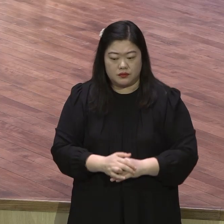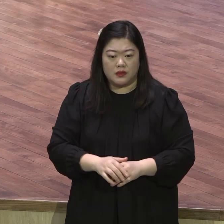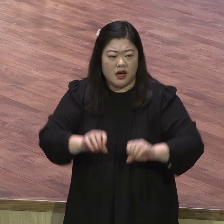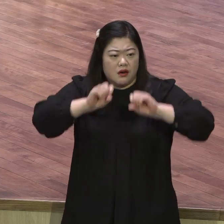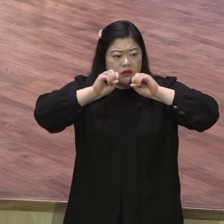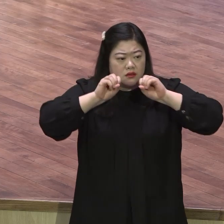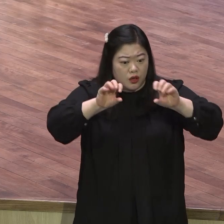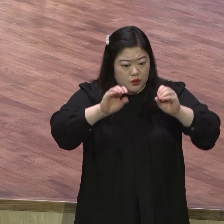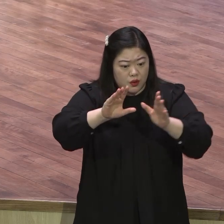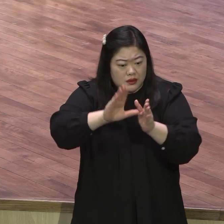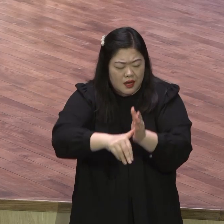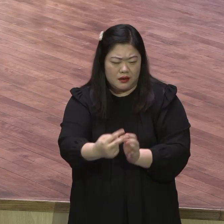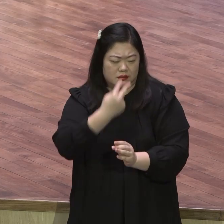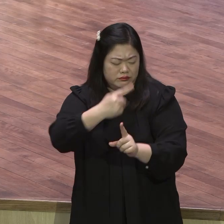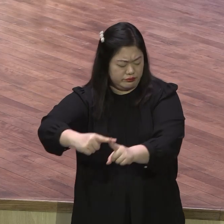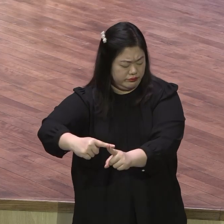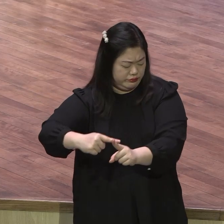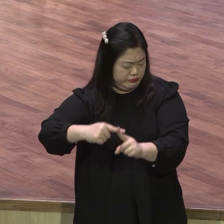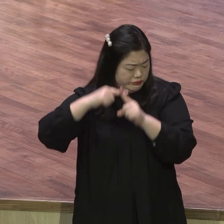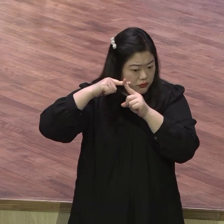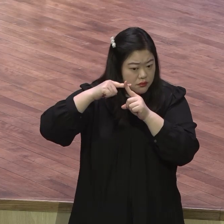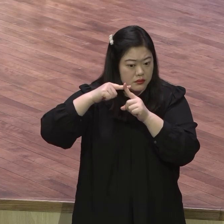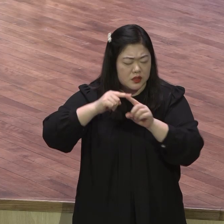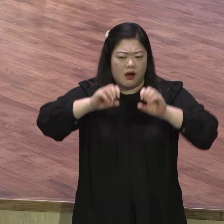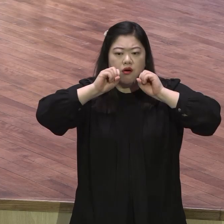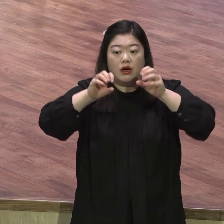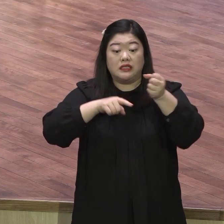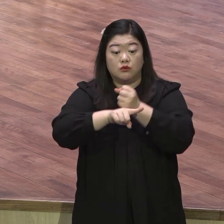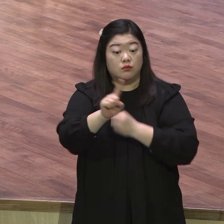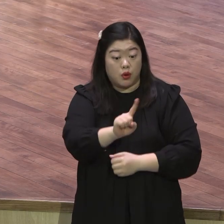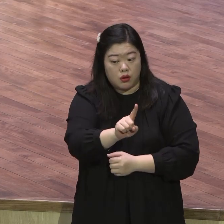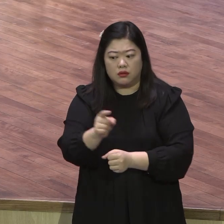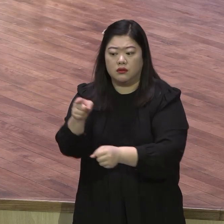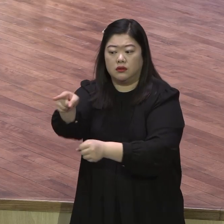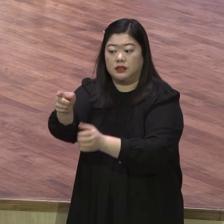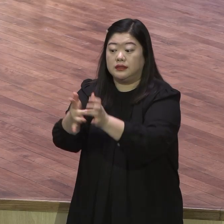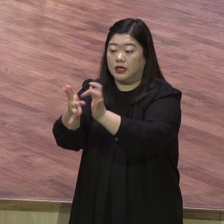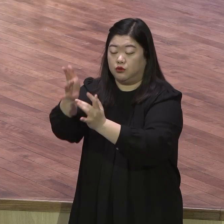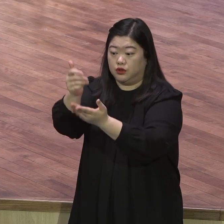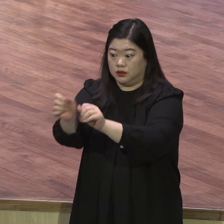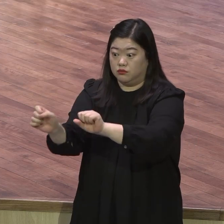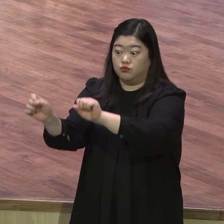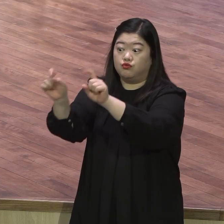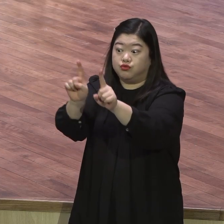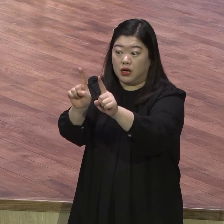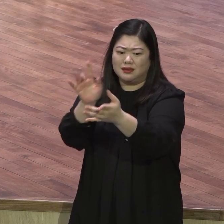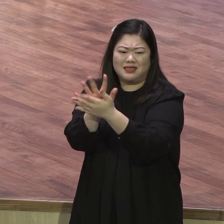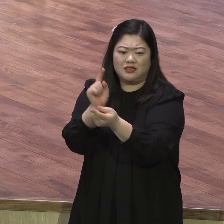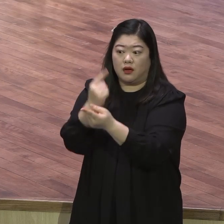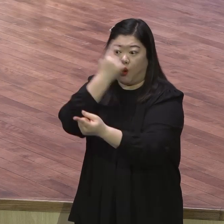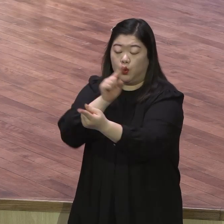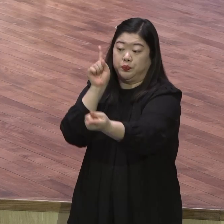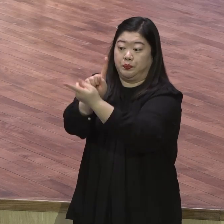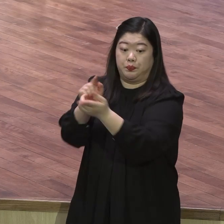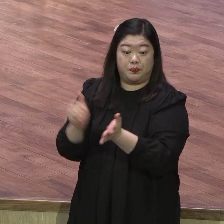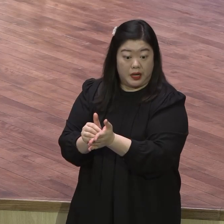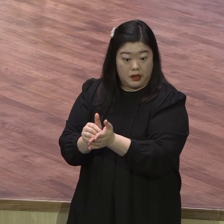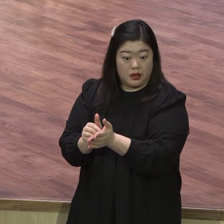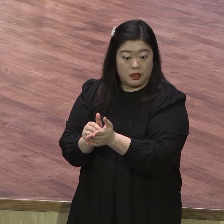복음을 증거한 이유가 뭐냐? 바로 부활하신 예수 그리스도를 만났기 때문입니다.